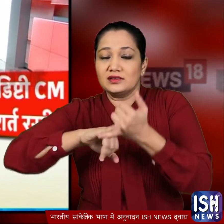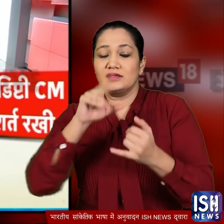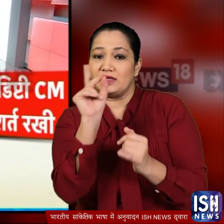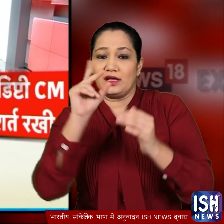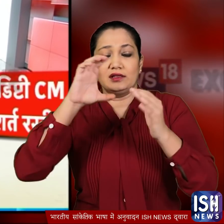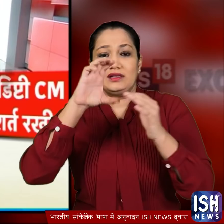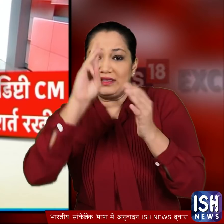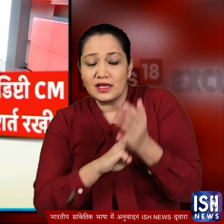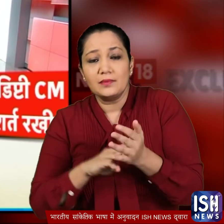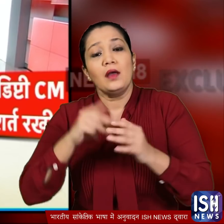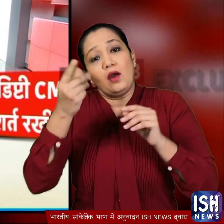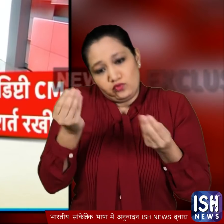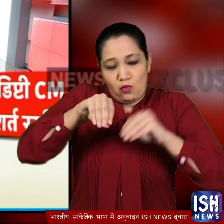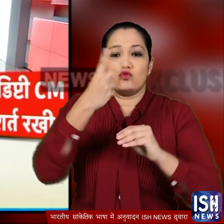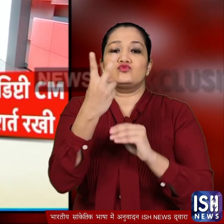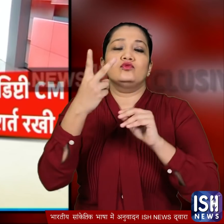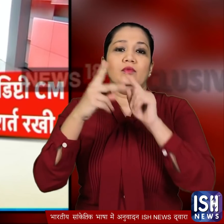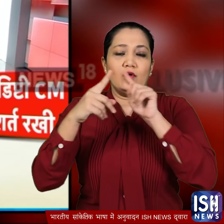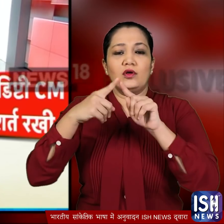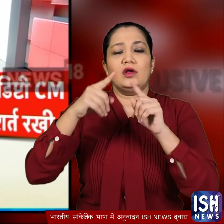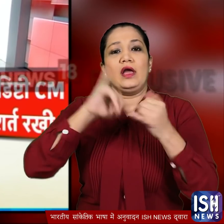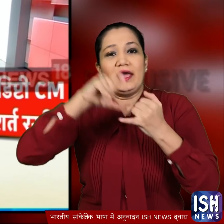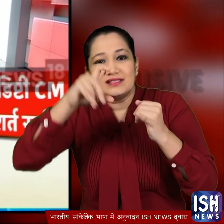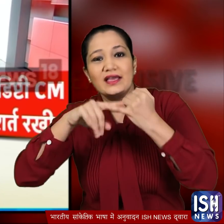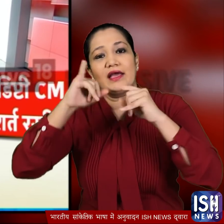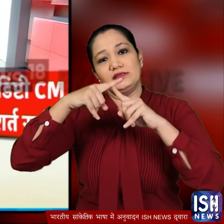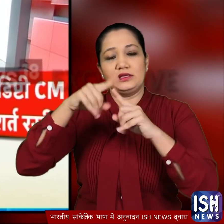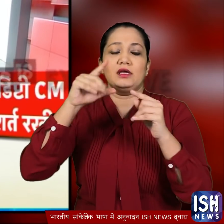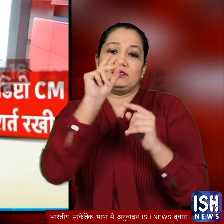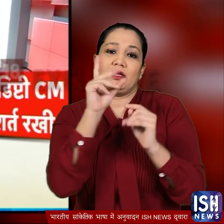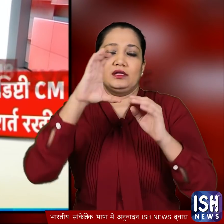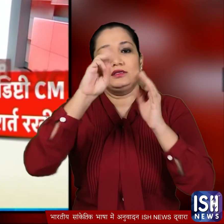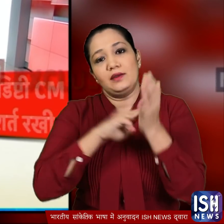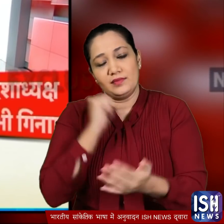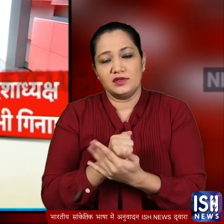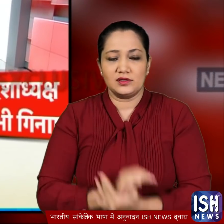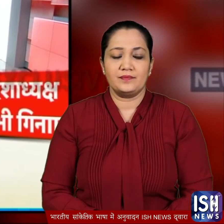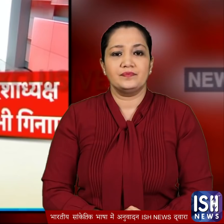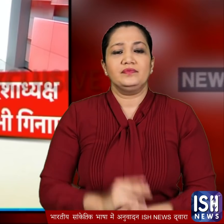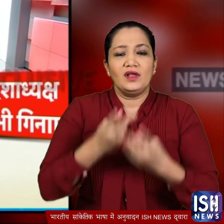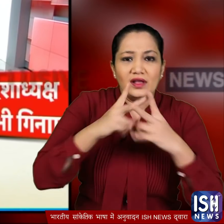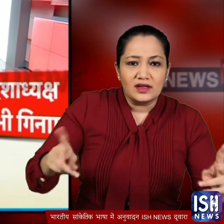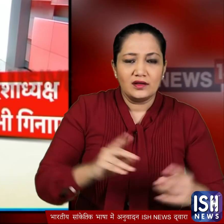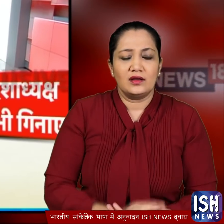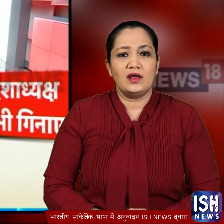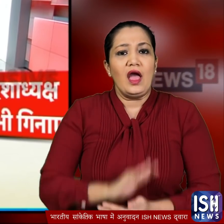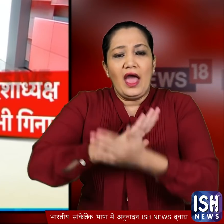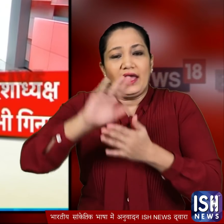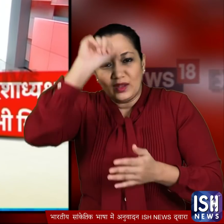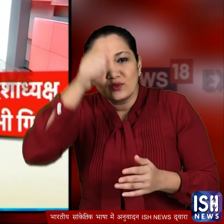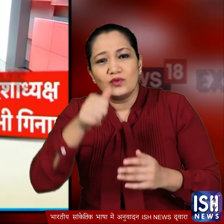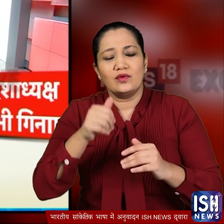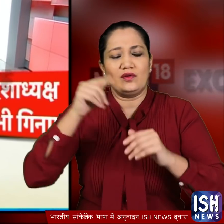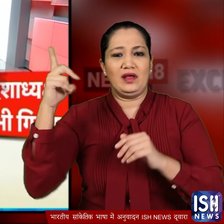जाता है तो 2 और उप मुख्यमंत्री बनाने होंगे, जिनमें एक नेता दलित समुदाय से होगा। प्रशांत किशोर ने कैप्टन खेमे के किसी हिंदू नेता